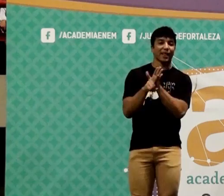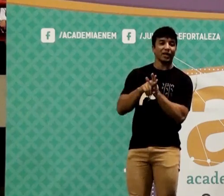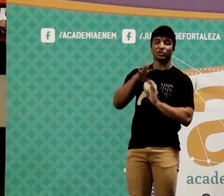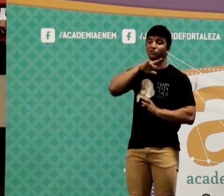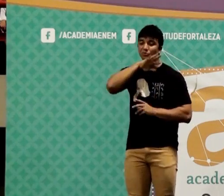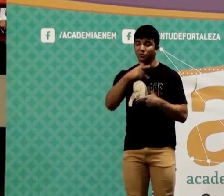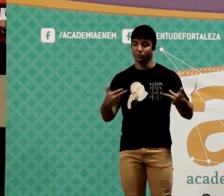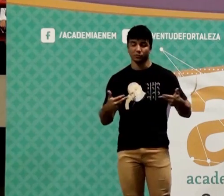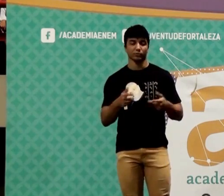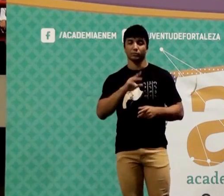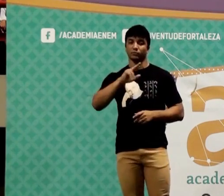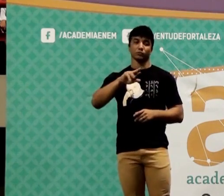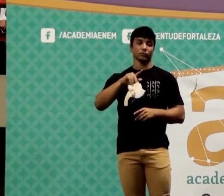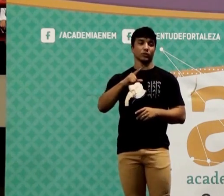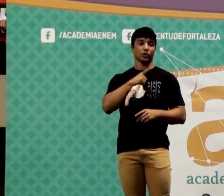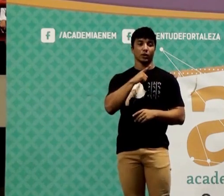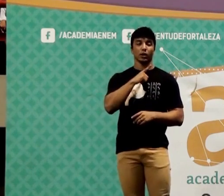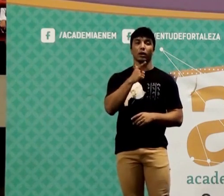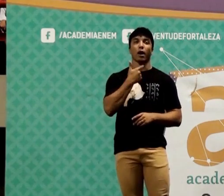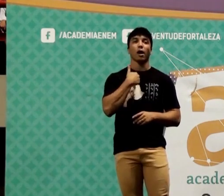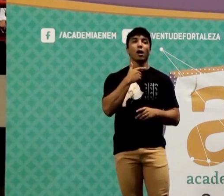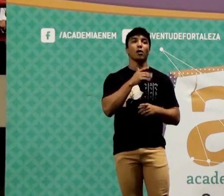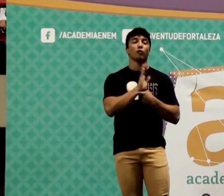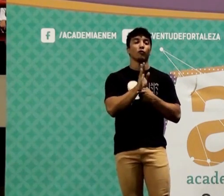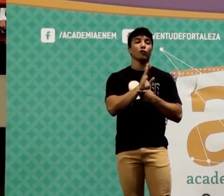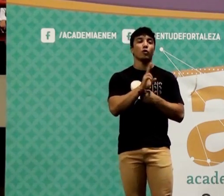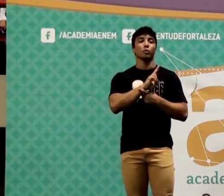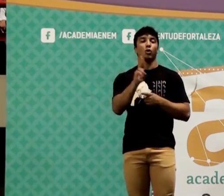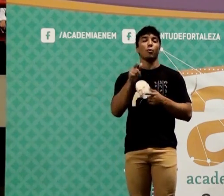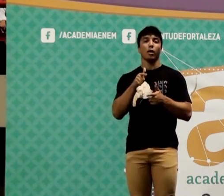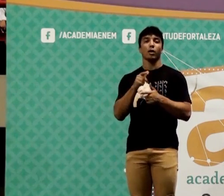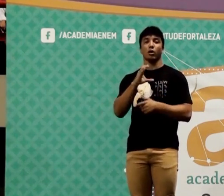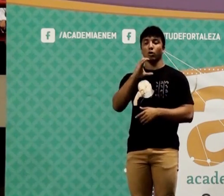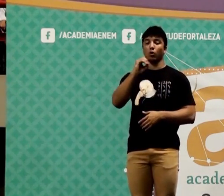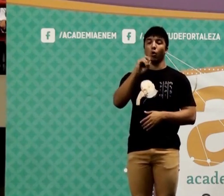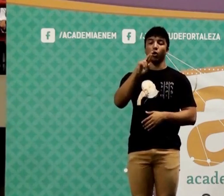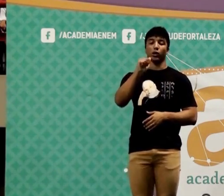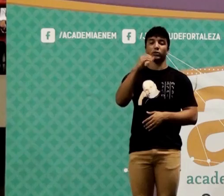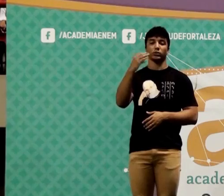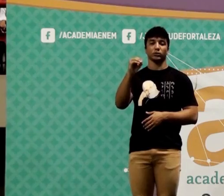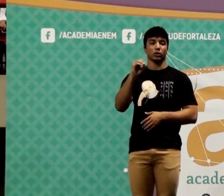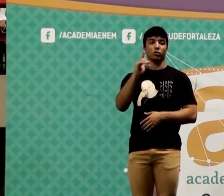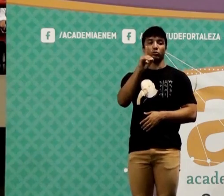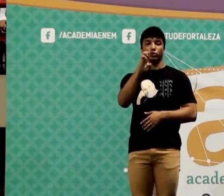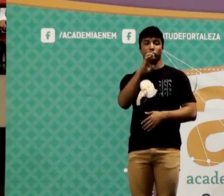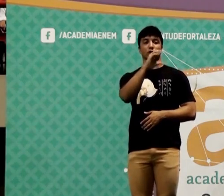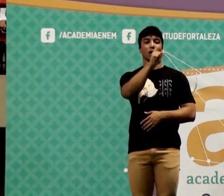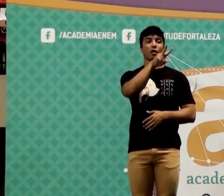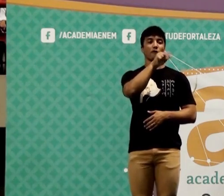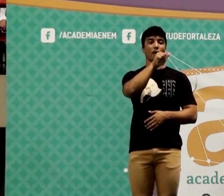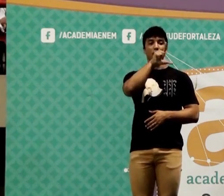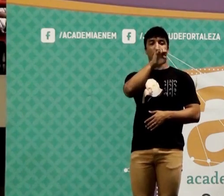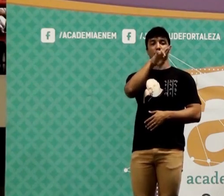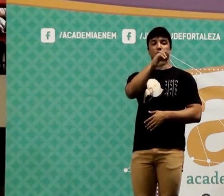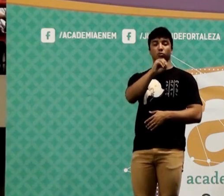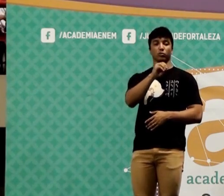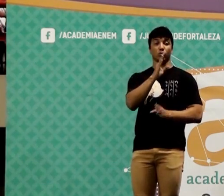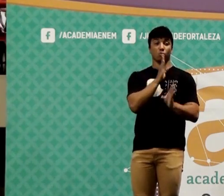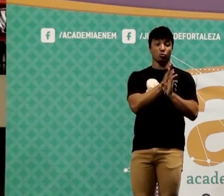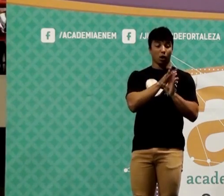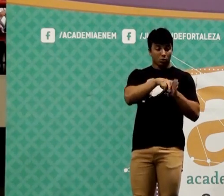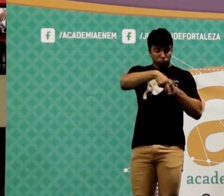inaugurou um novo modelo de governo, de cônsul vitalício. Tá? Ele se coroou como nunca ninguém havia